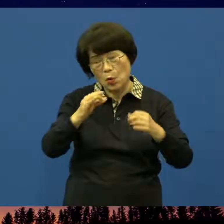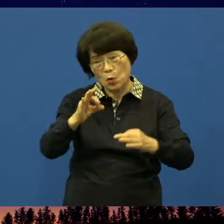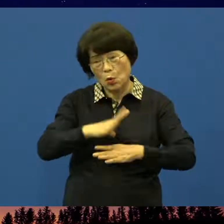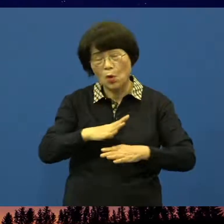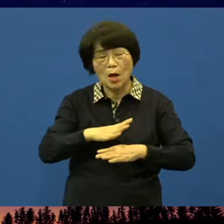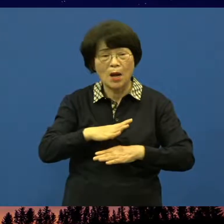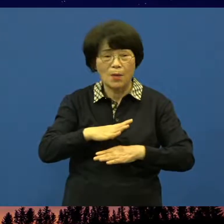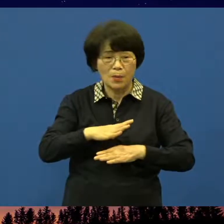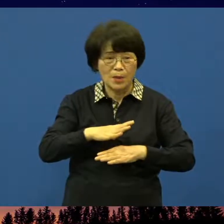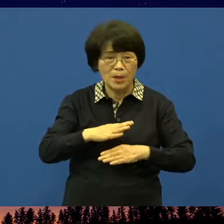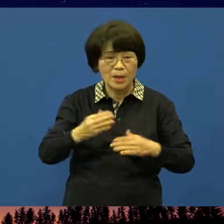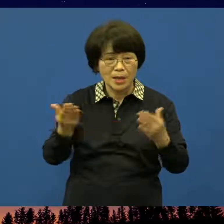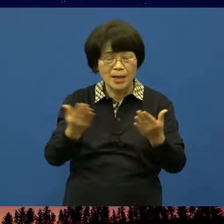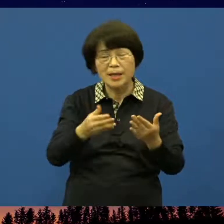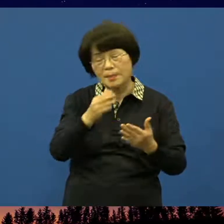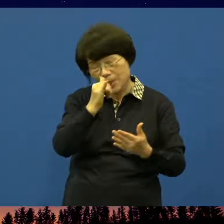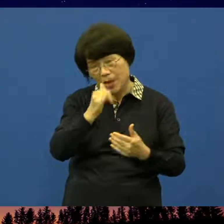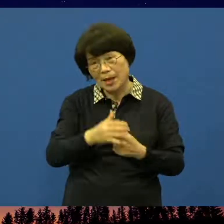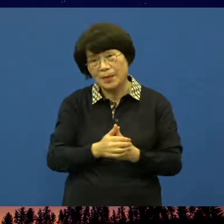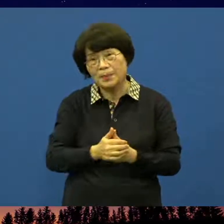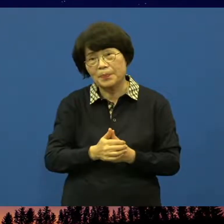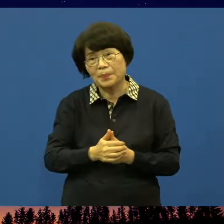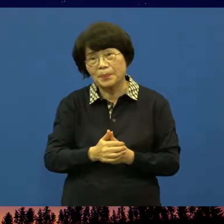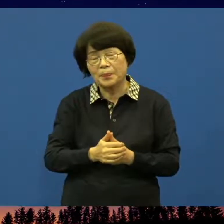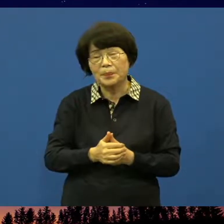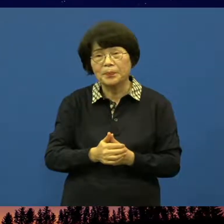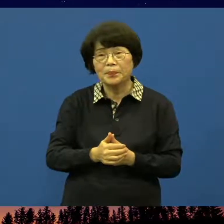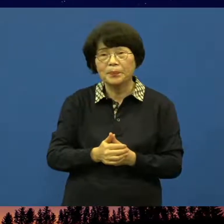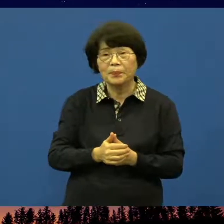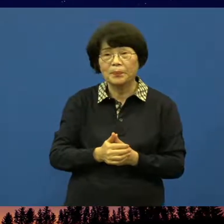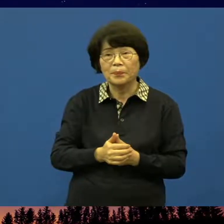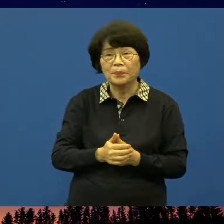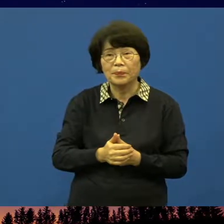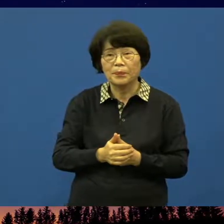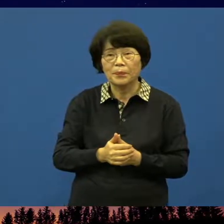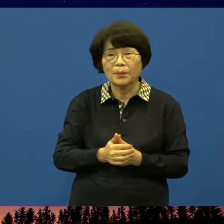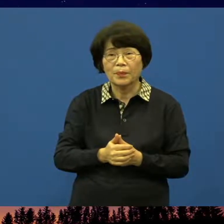날마다 경험하는 은혜가 있게 되기를 축원합니다. 자, 찬양하고